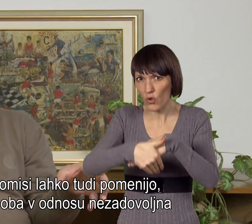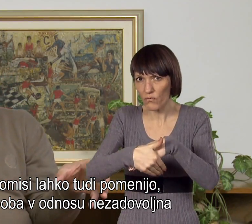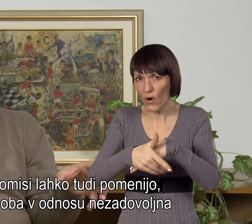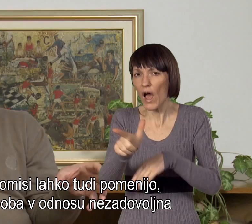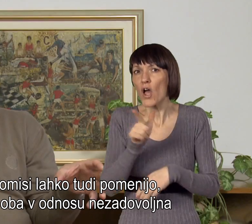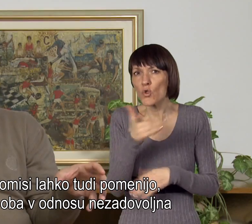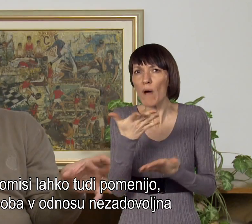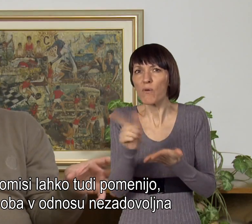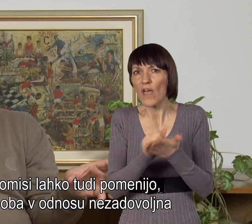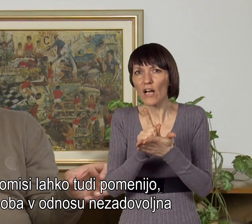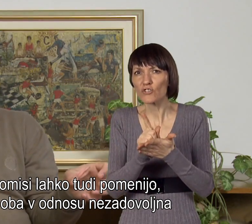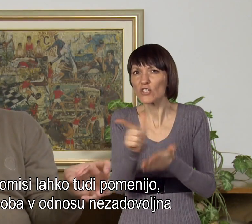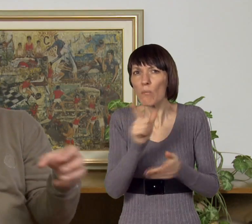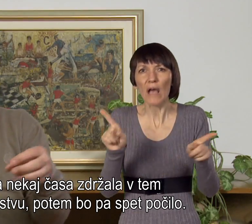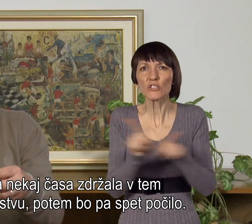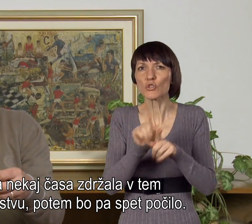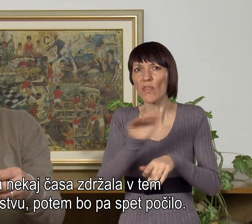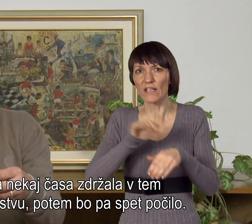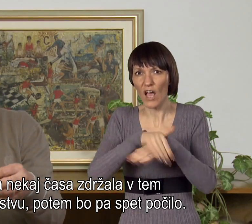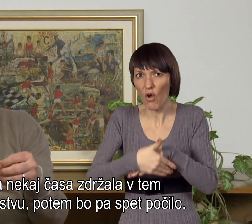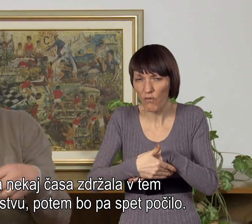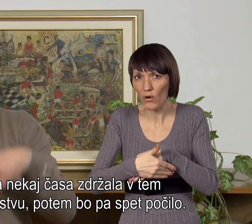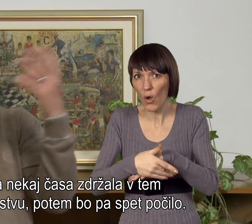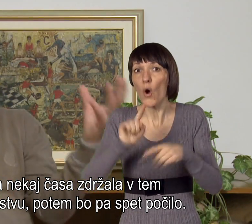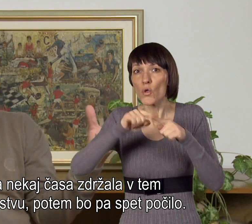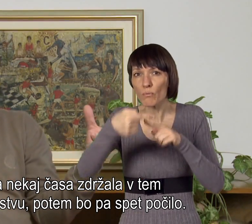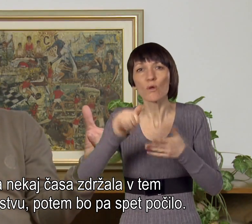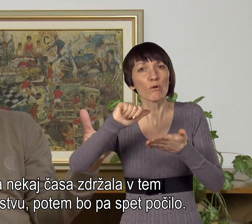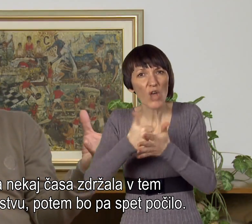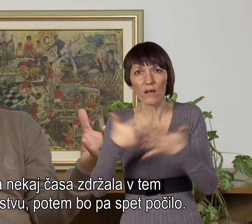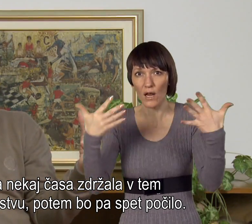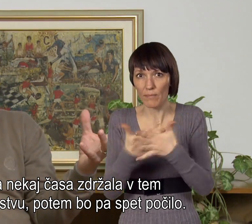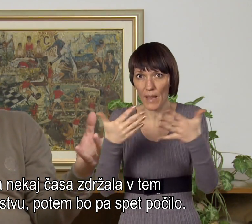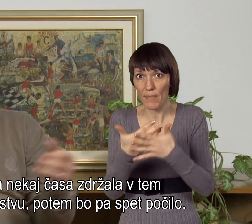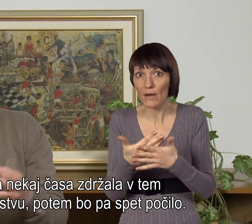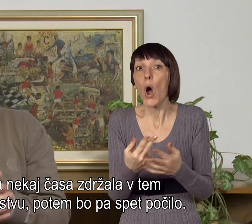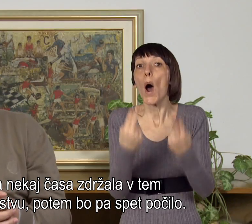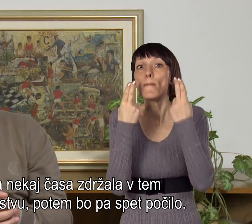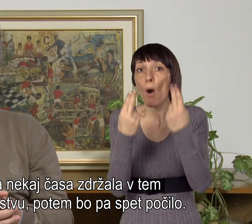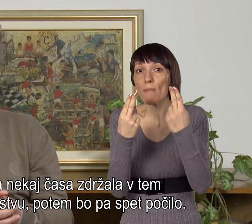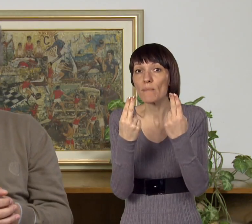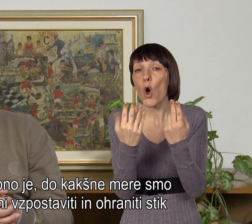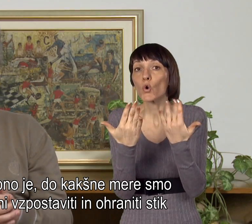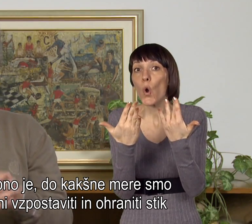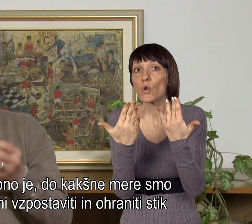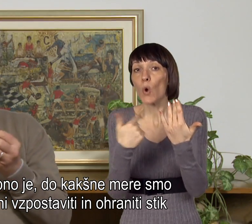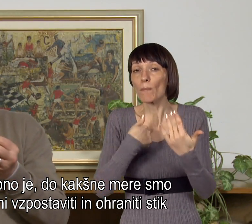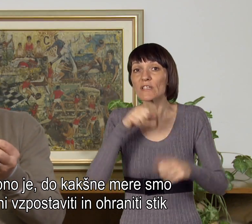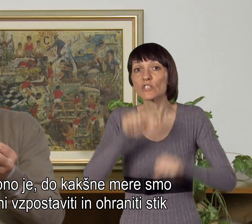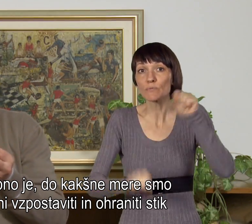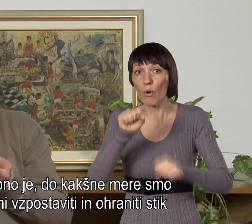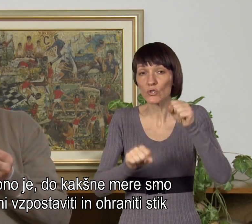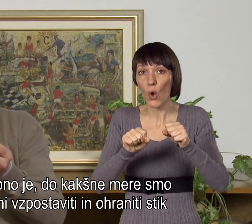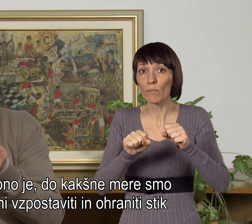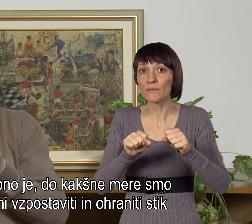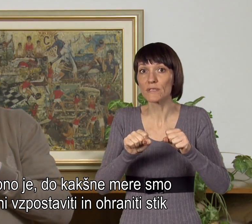dva nezadovoljna in bova nekaj časa zdržala v tem nezadovoljstvu, pa bo pa spet počlo. Ampak koliko